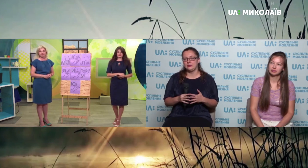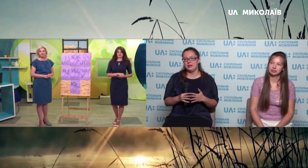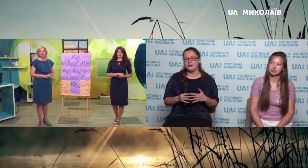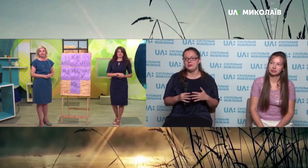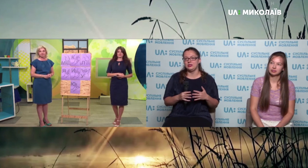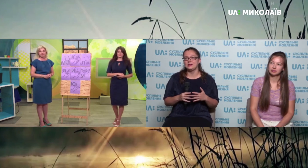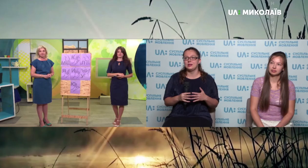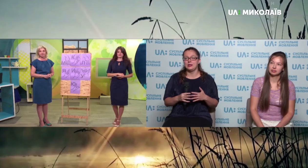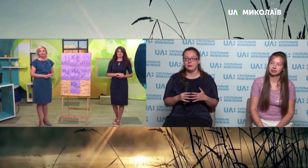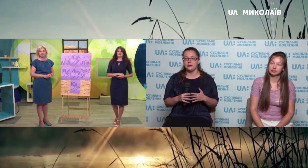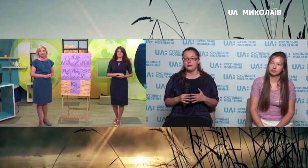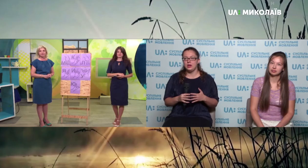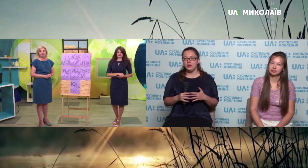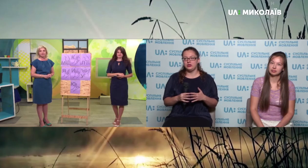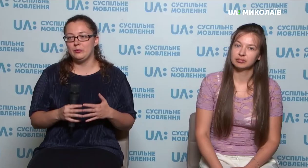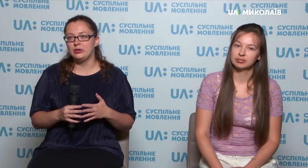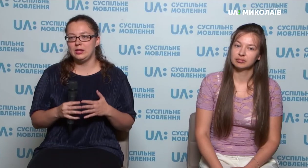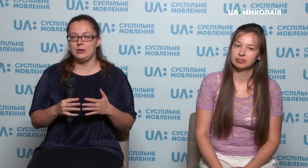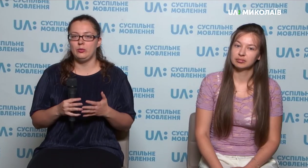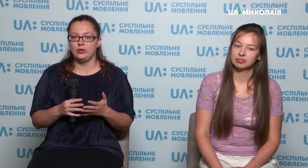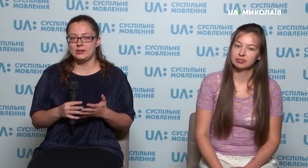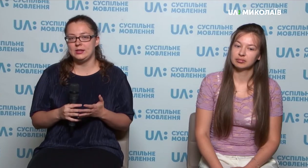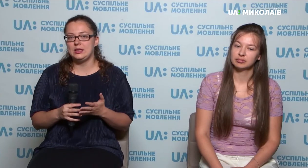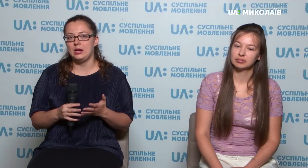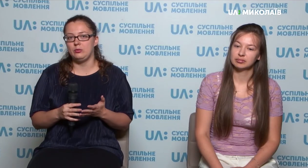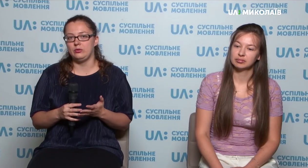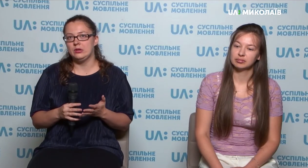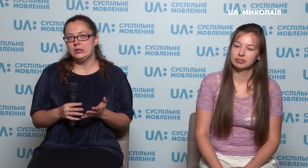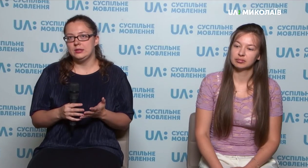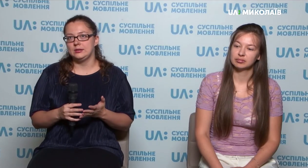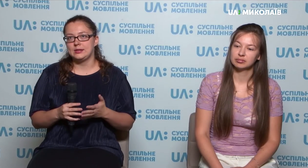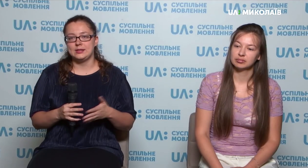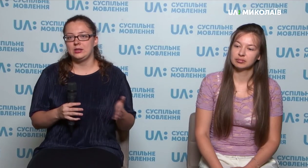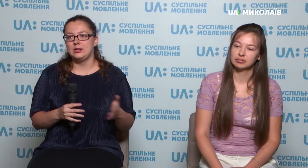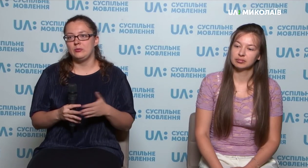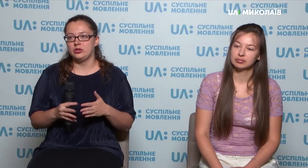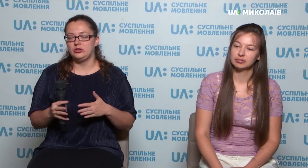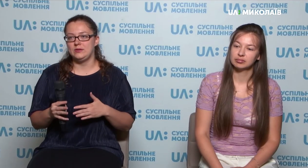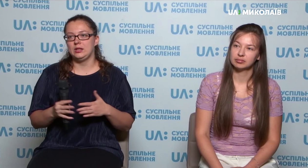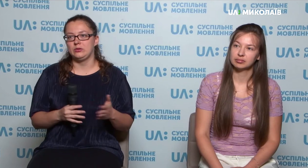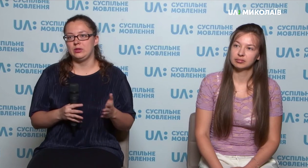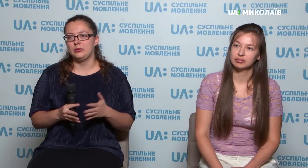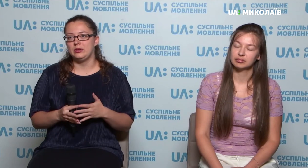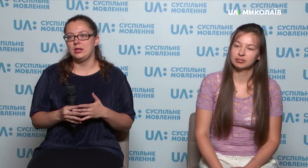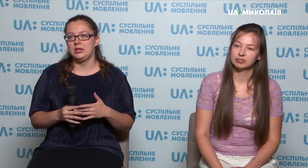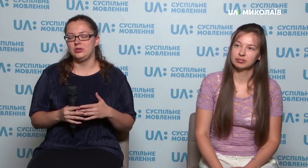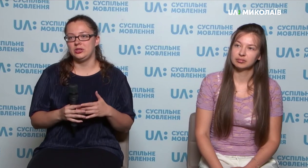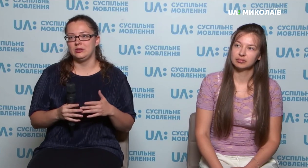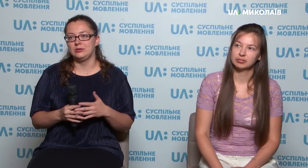якісь жести, які базові, щоб допомогти або пояснити, або сказати, де можна щось взяти, куди пройти, і чи хоча